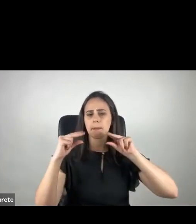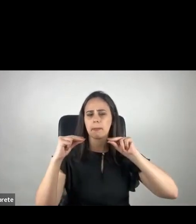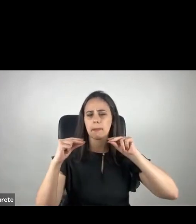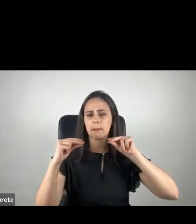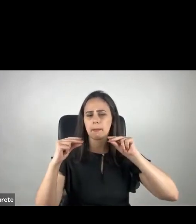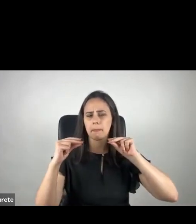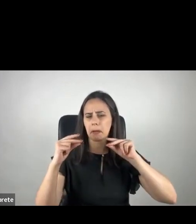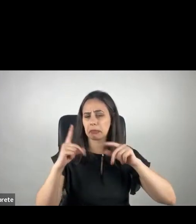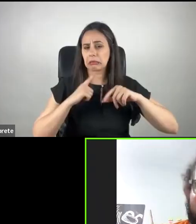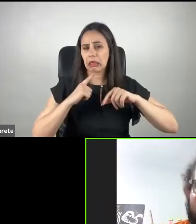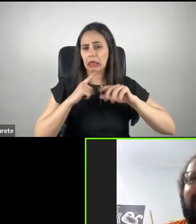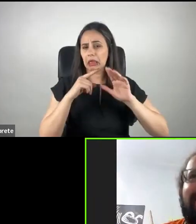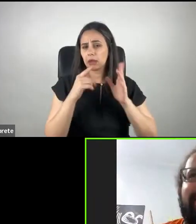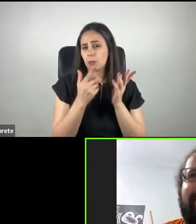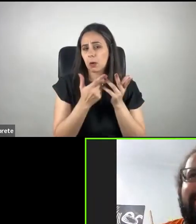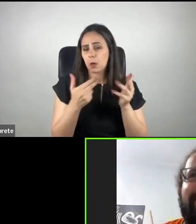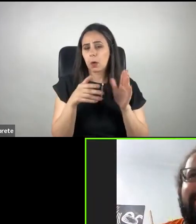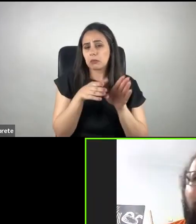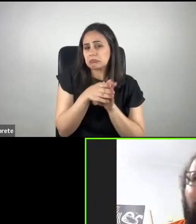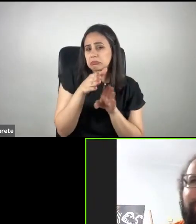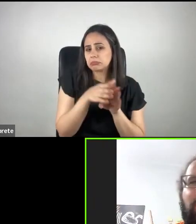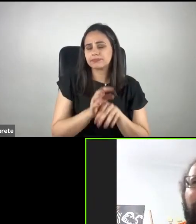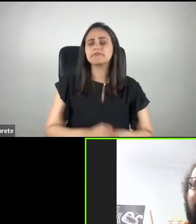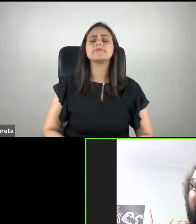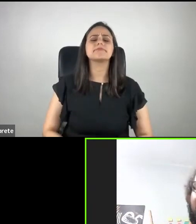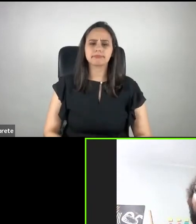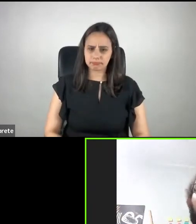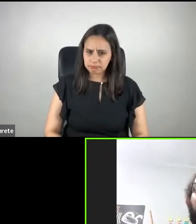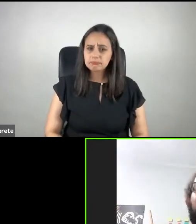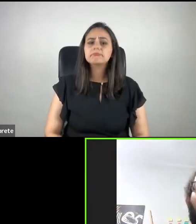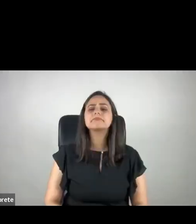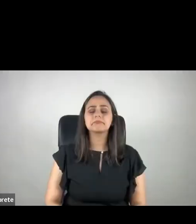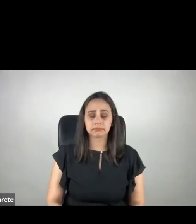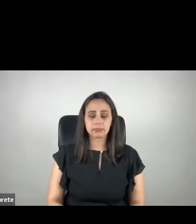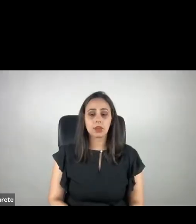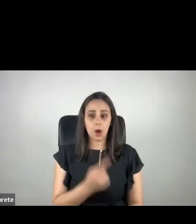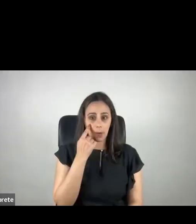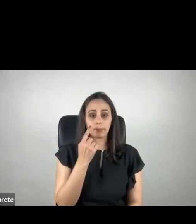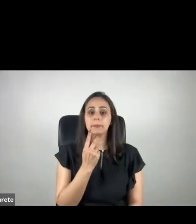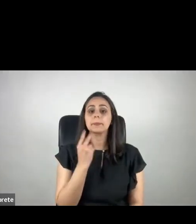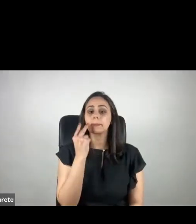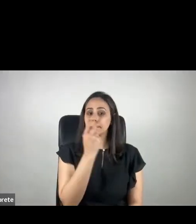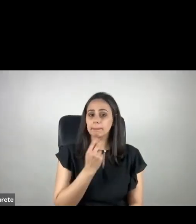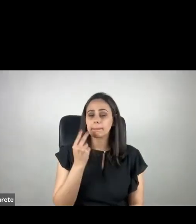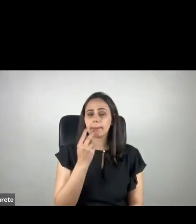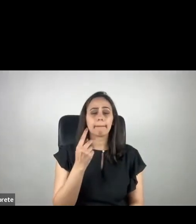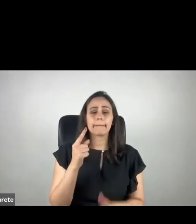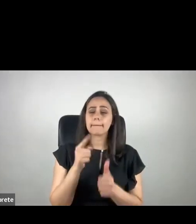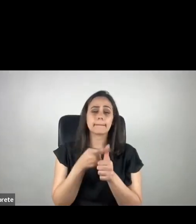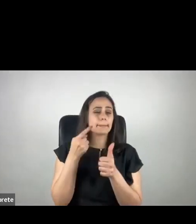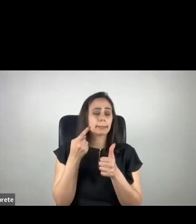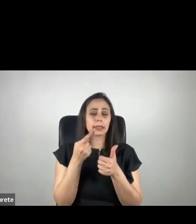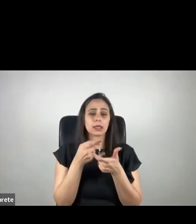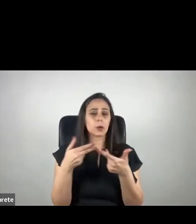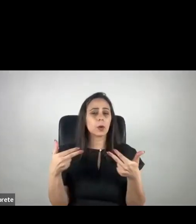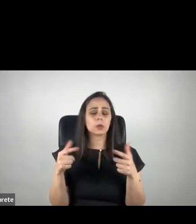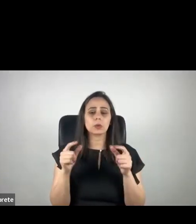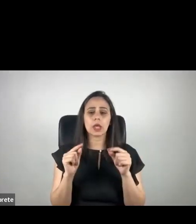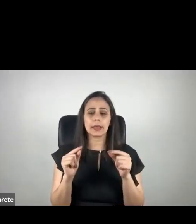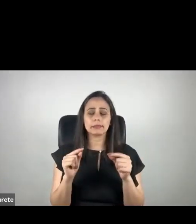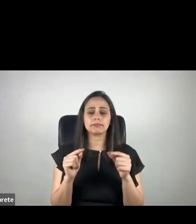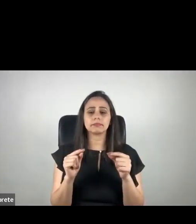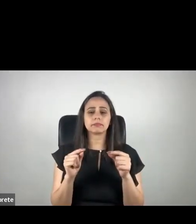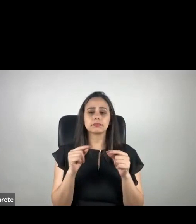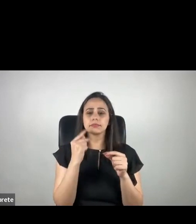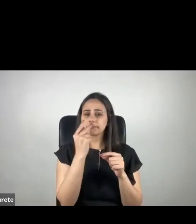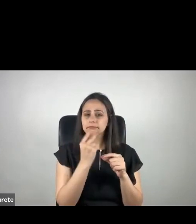Sim, leitura labial, o primeiro ponto que eu deixo, que independe da leitura labial, mas